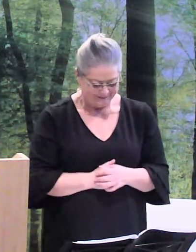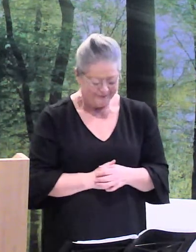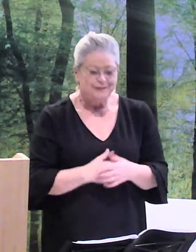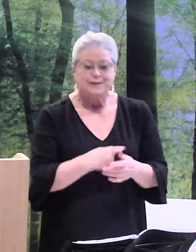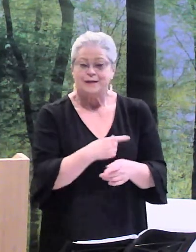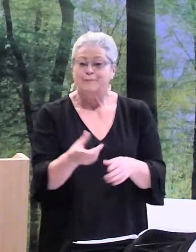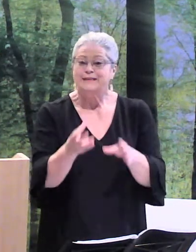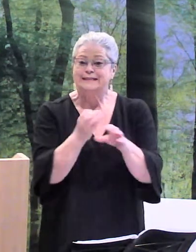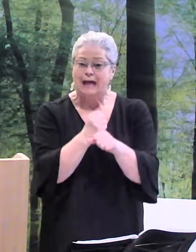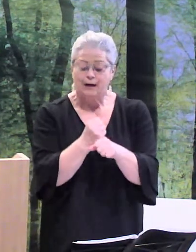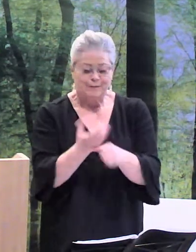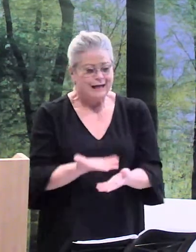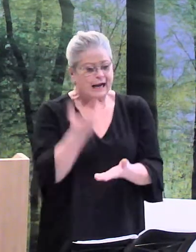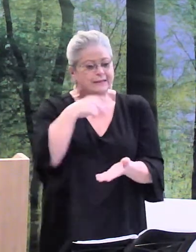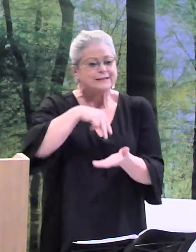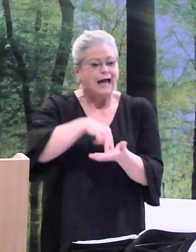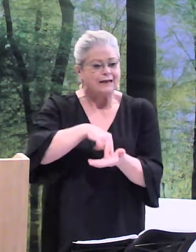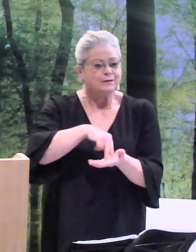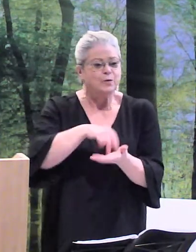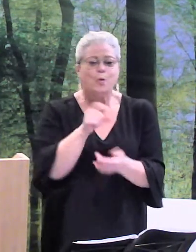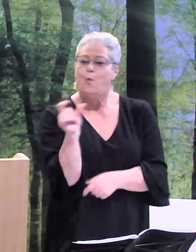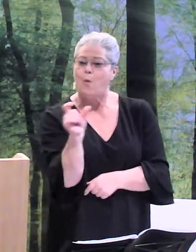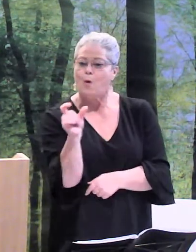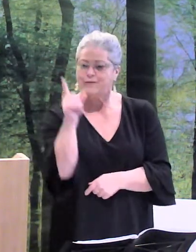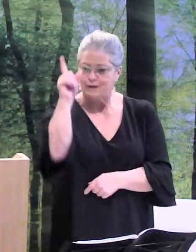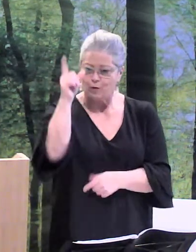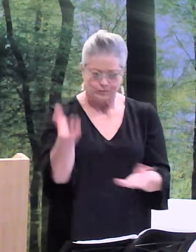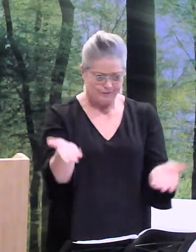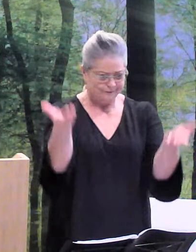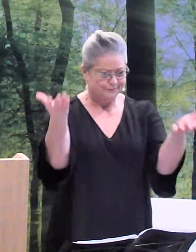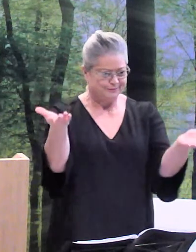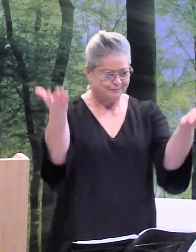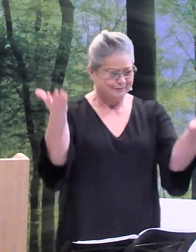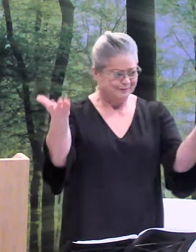Laat ons dan nu samen even recht staan voor het woord van God.